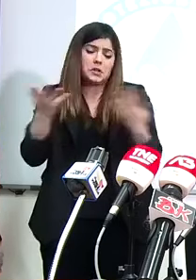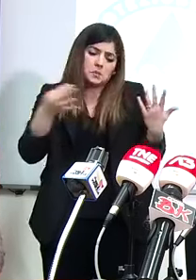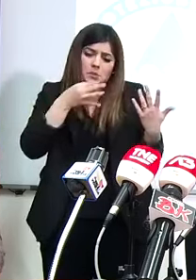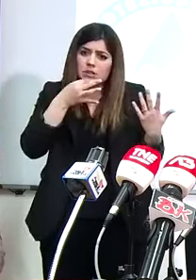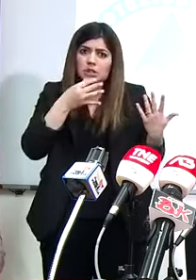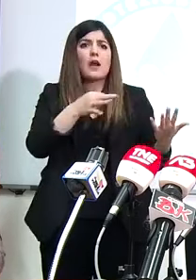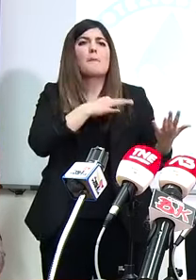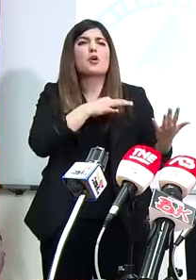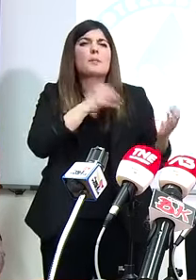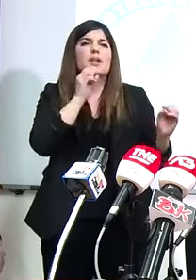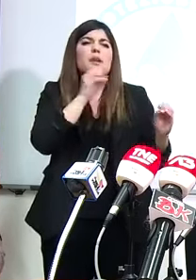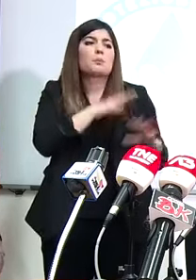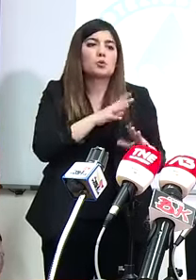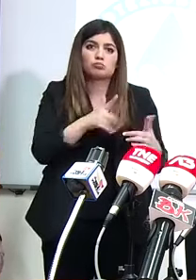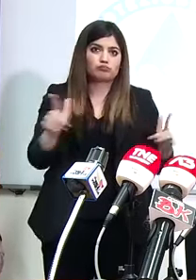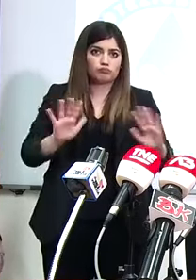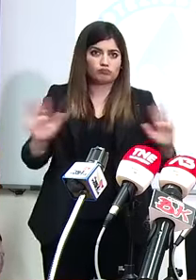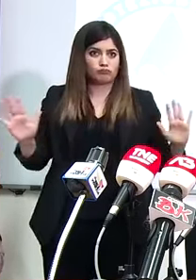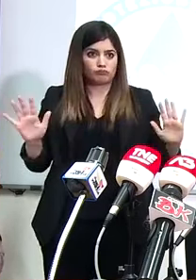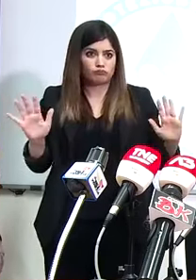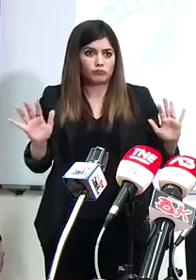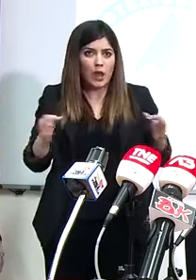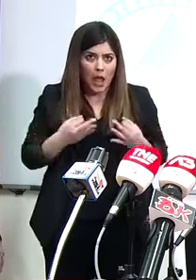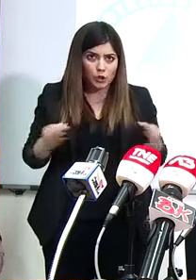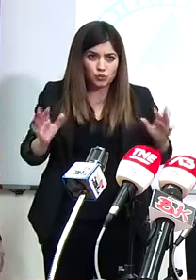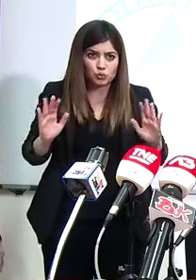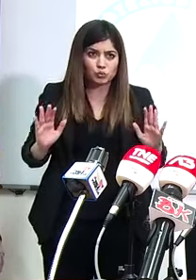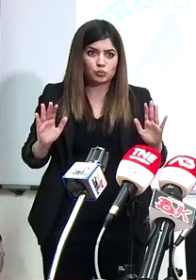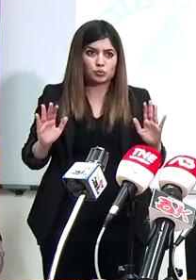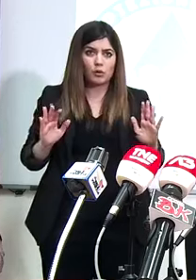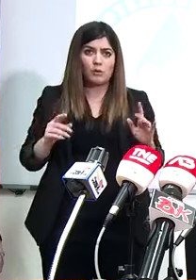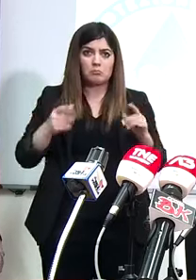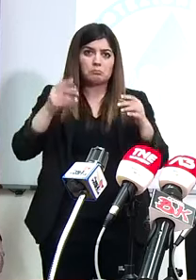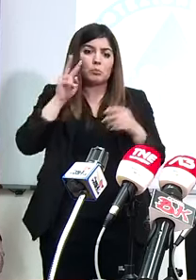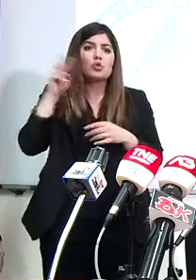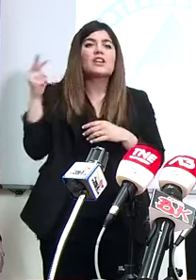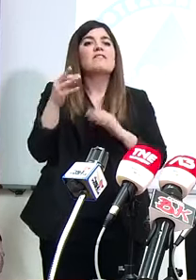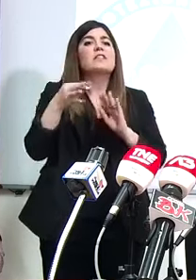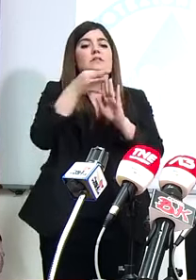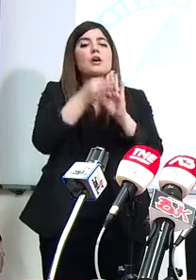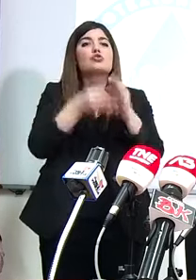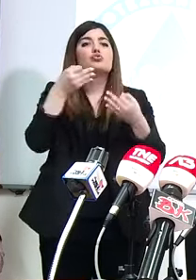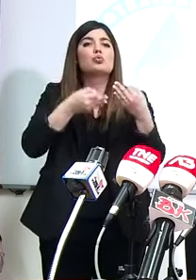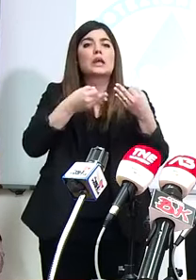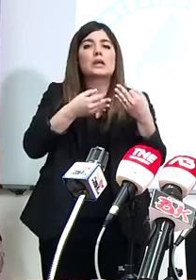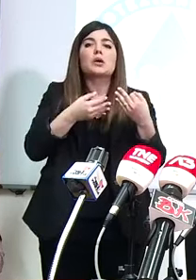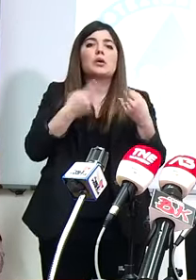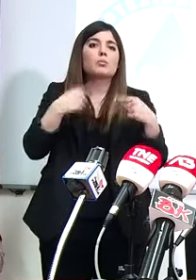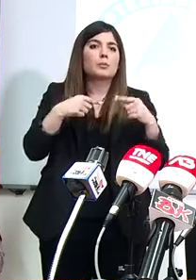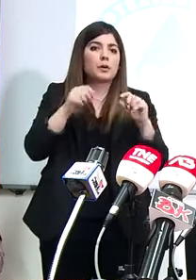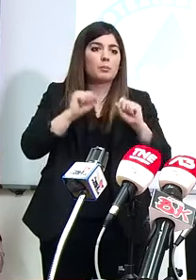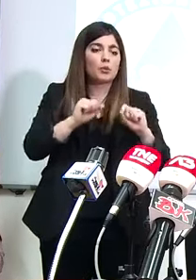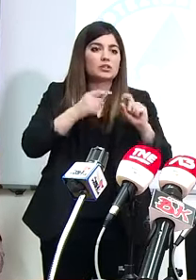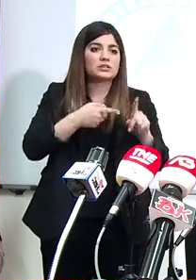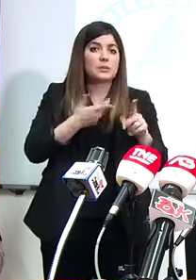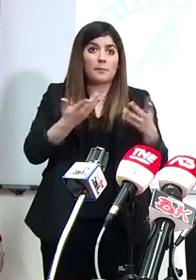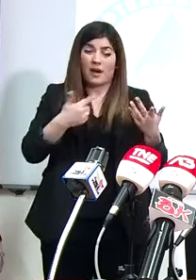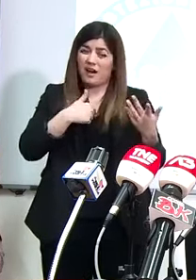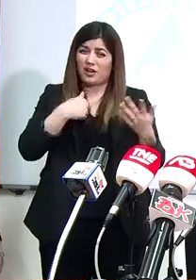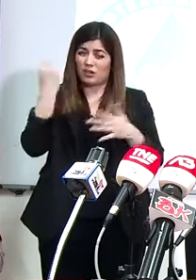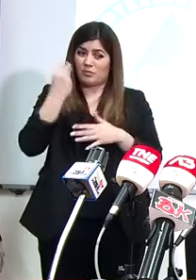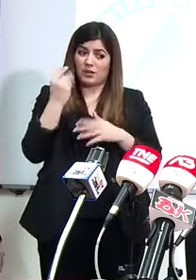brutto e addirittura giuridicamente possibile però mi fa specie che rai a un